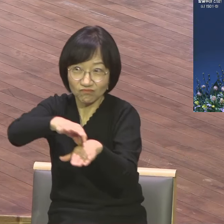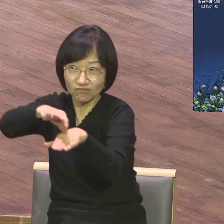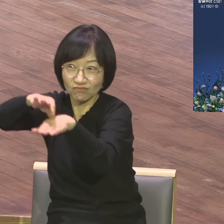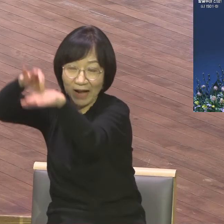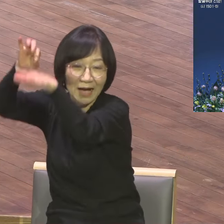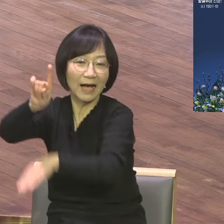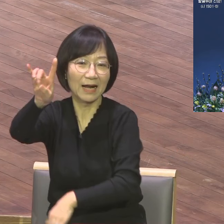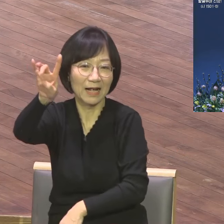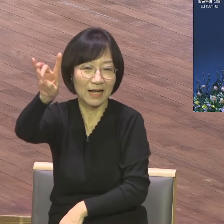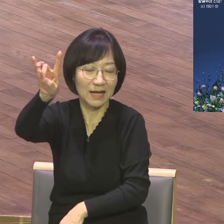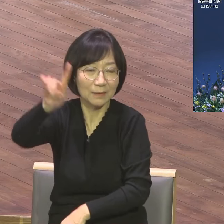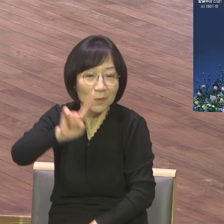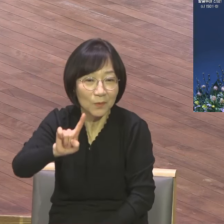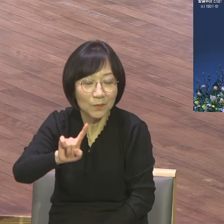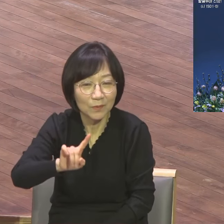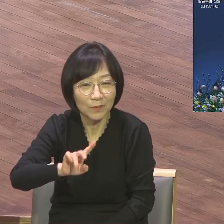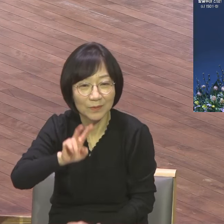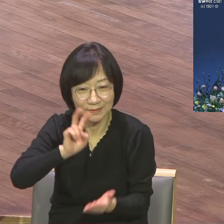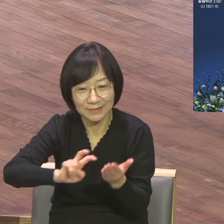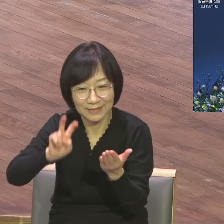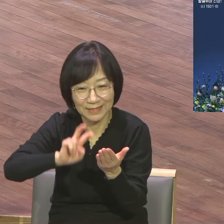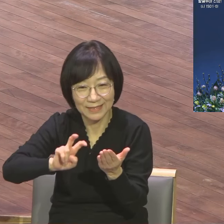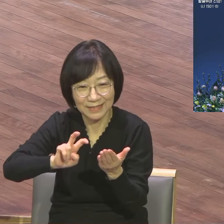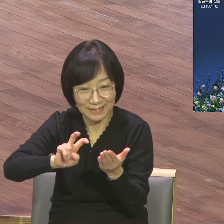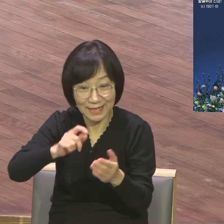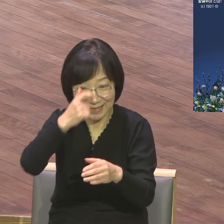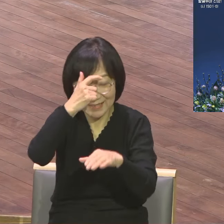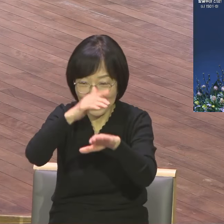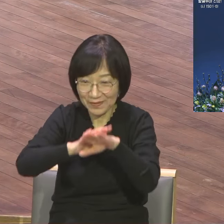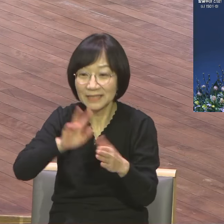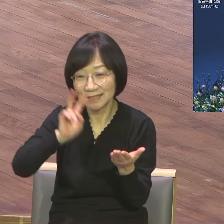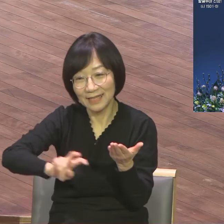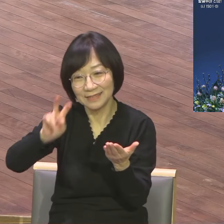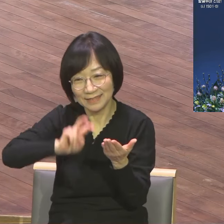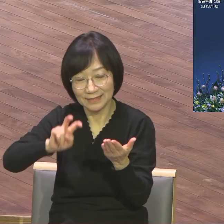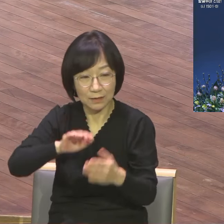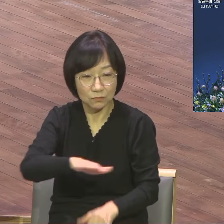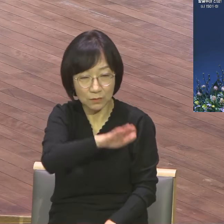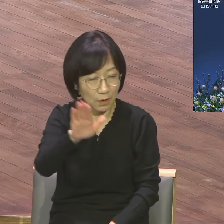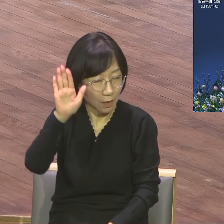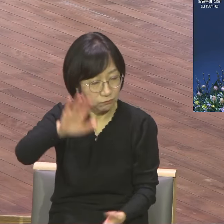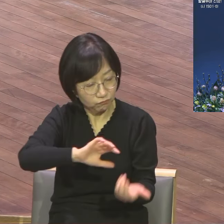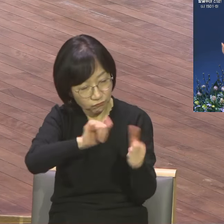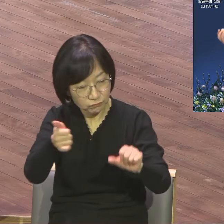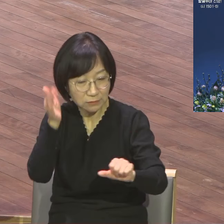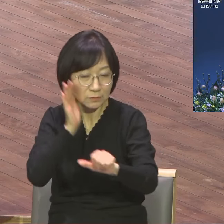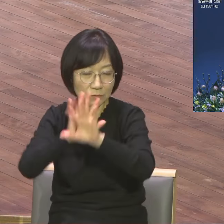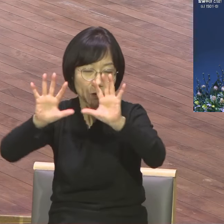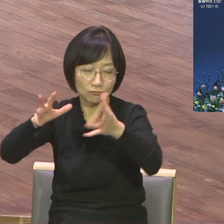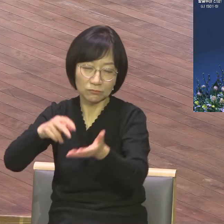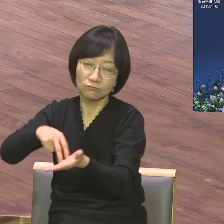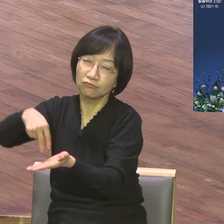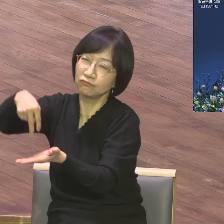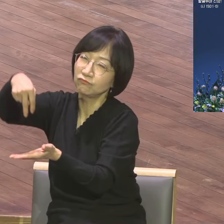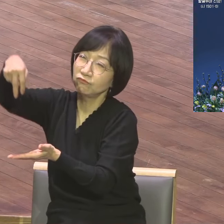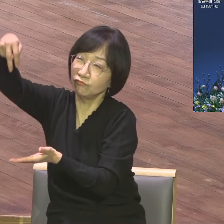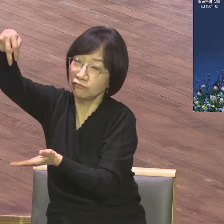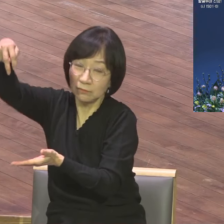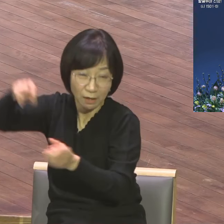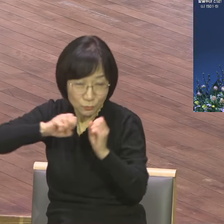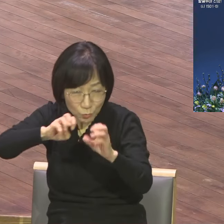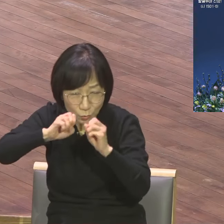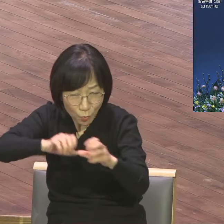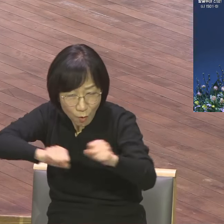없어요. 이 예배 행위 찬양드리는 천국에 가서 우리가 뭐 하겠어요? 천국 가서 전도할 필요가